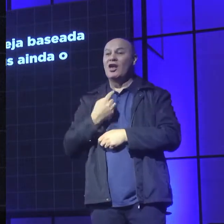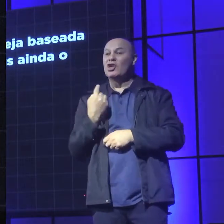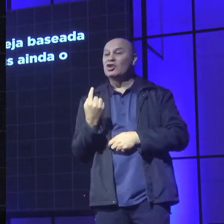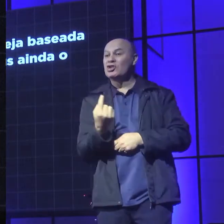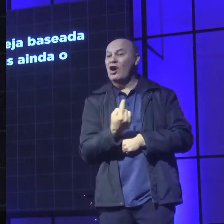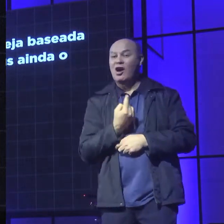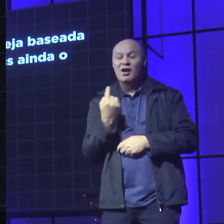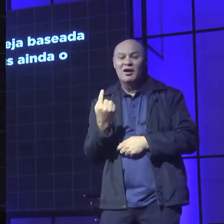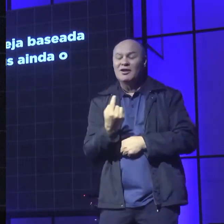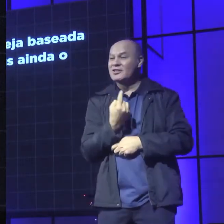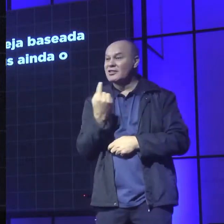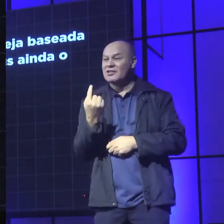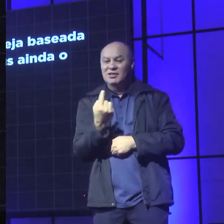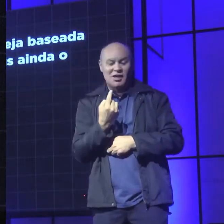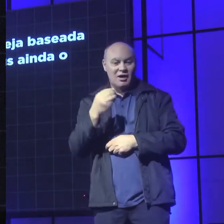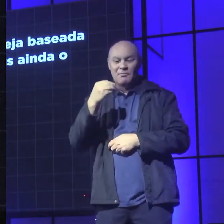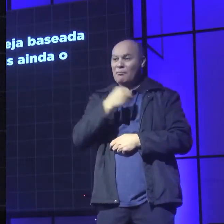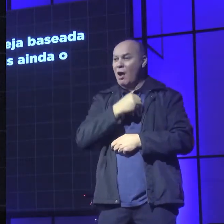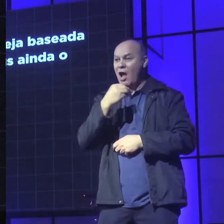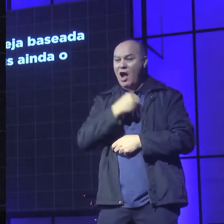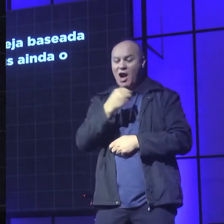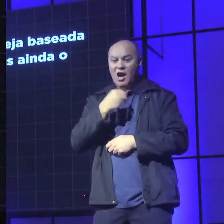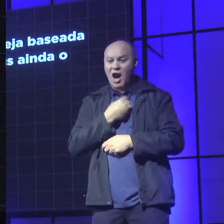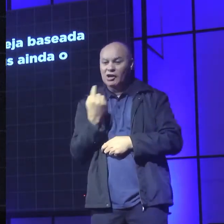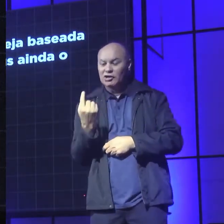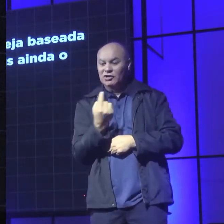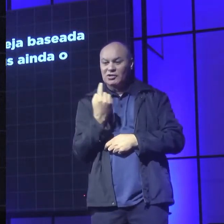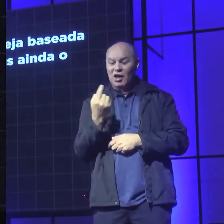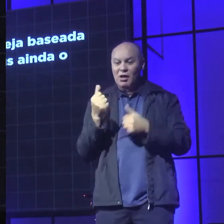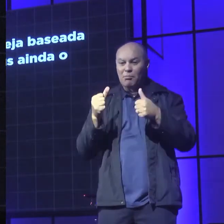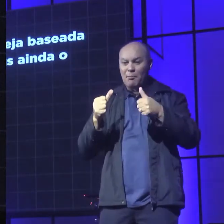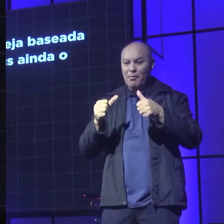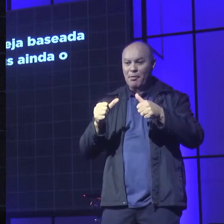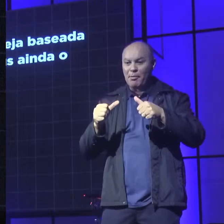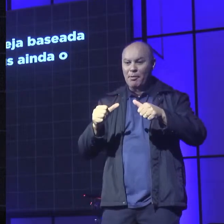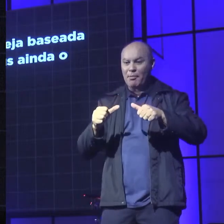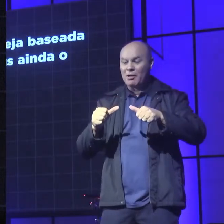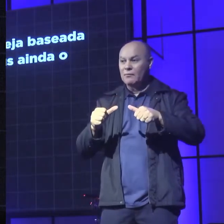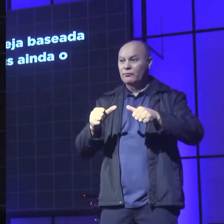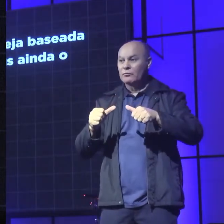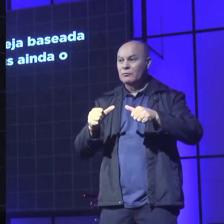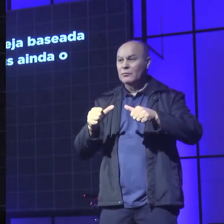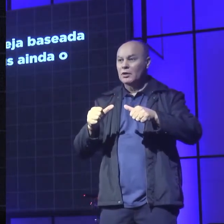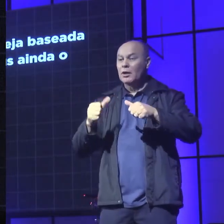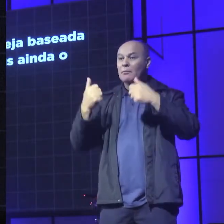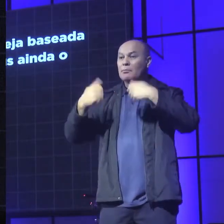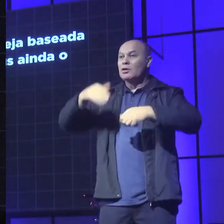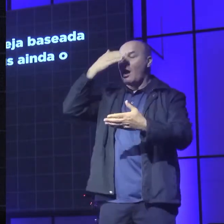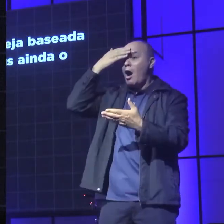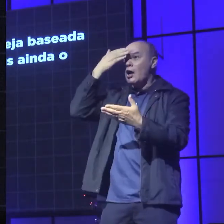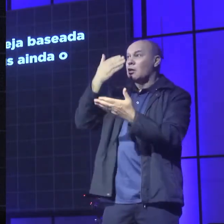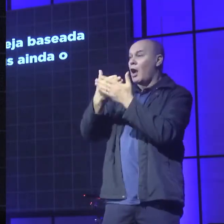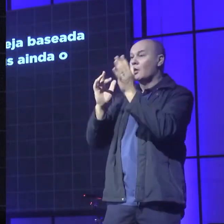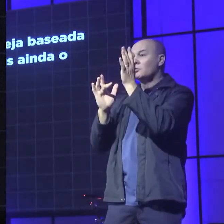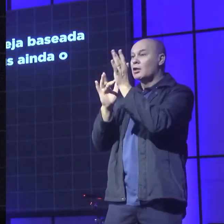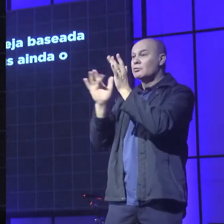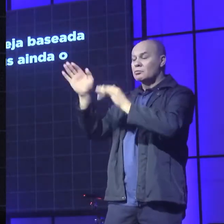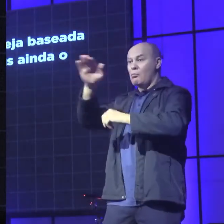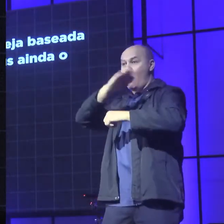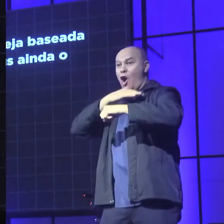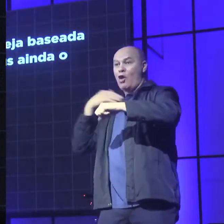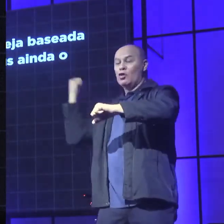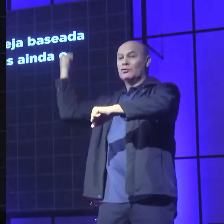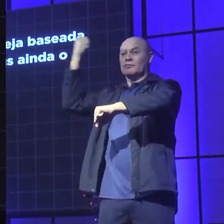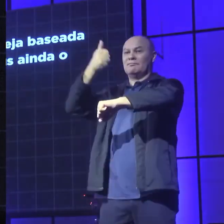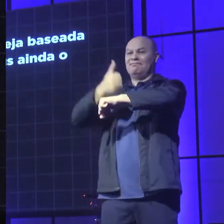Nós somos alguém por quem Ele deu a vida. A minha identidade é saber o que Jesus diz a meu